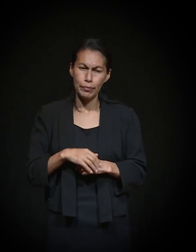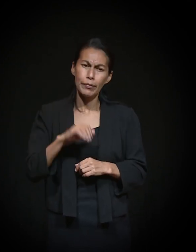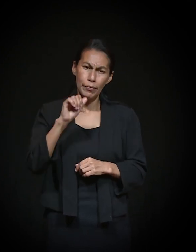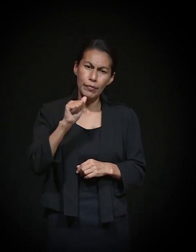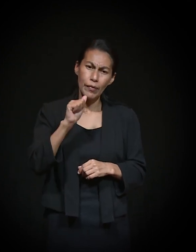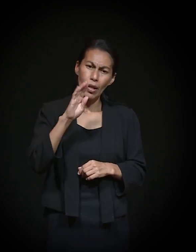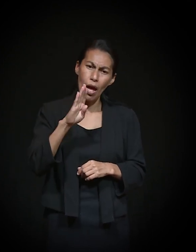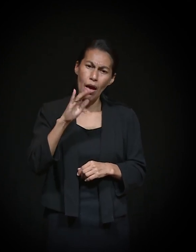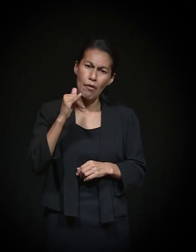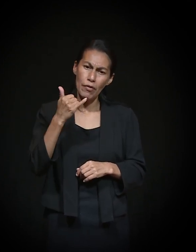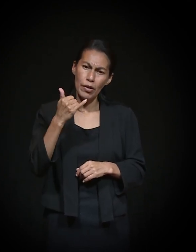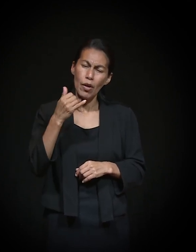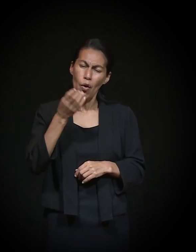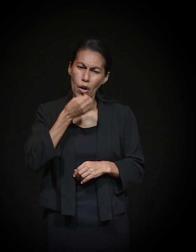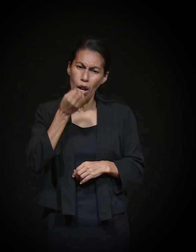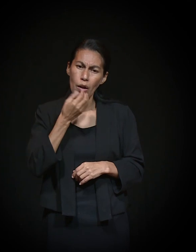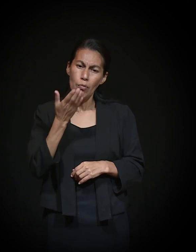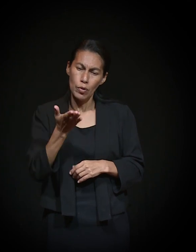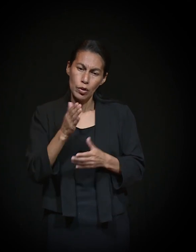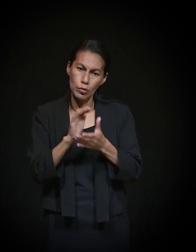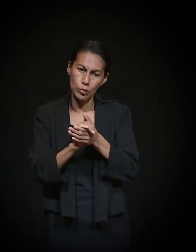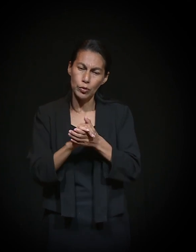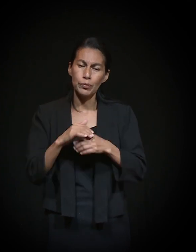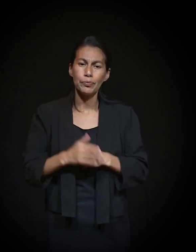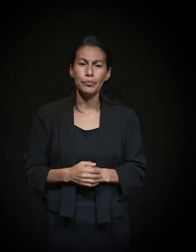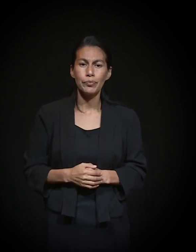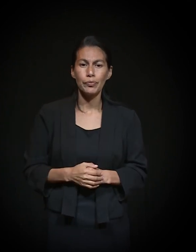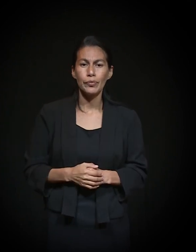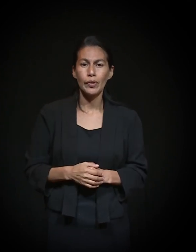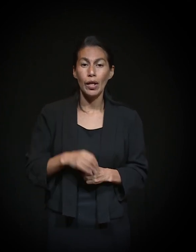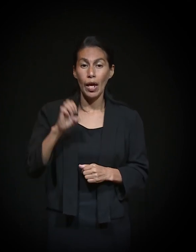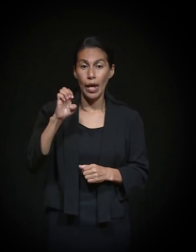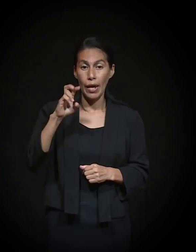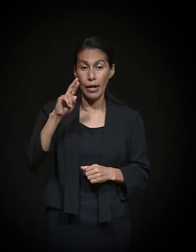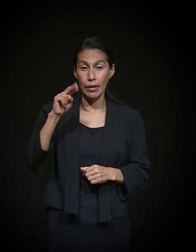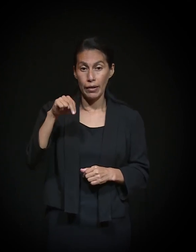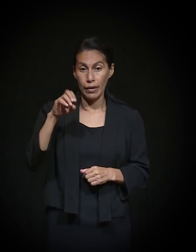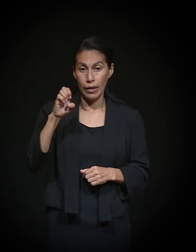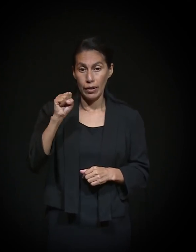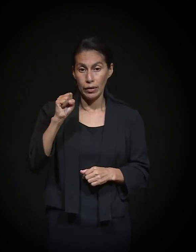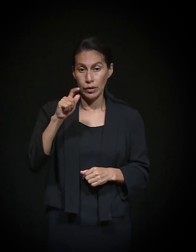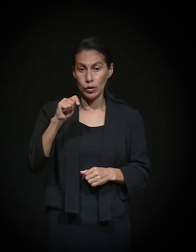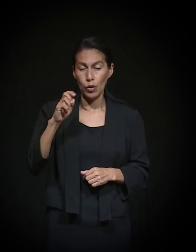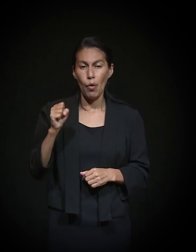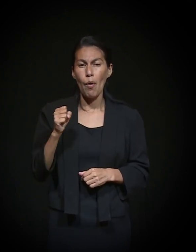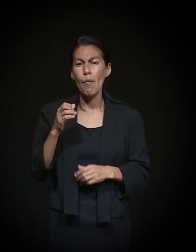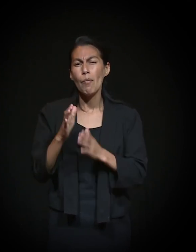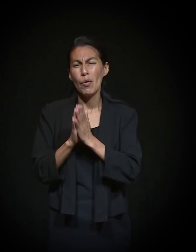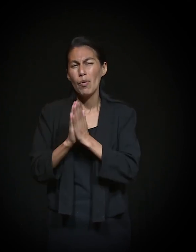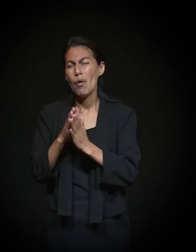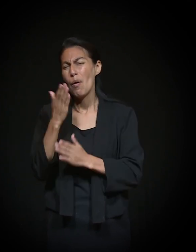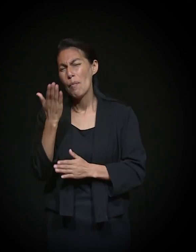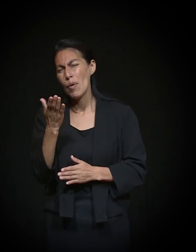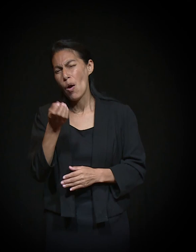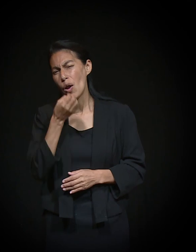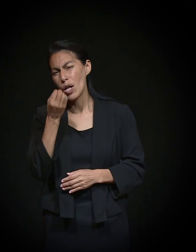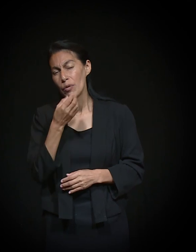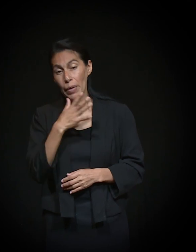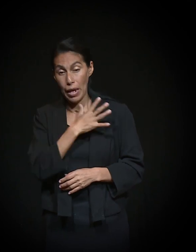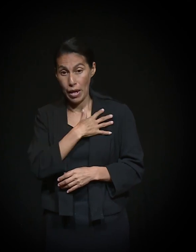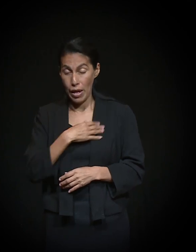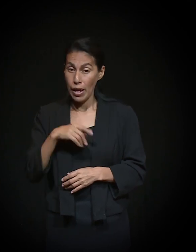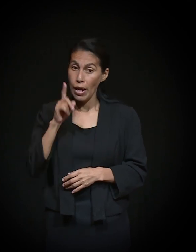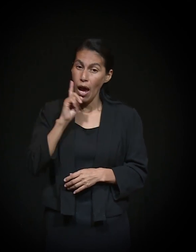esos pedidos de oración. En esto, pido oración por la salud de mi hija, Flor María. Vamos a estar orando por